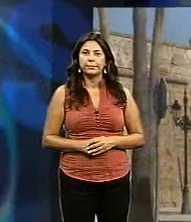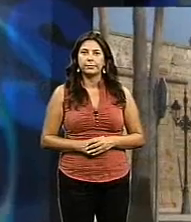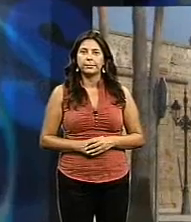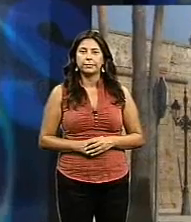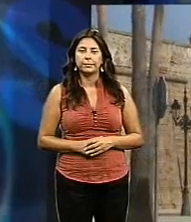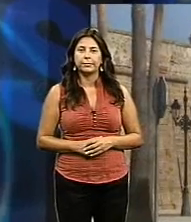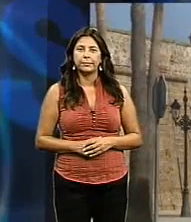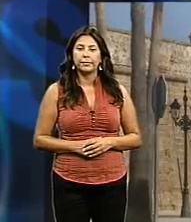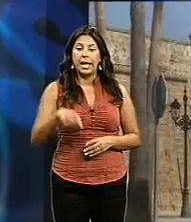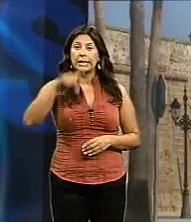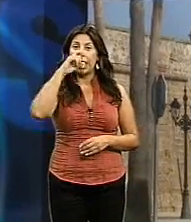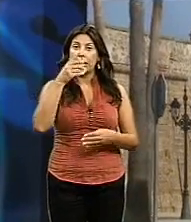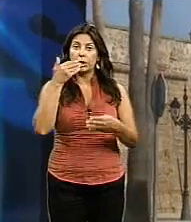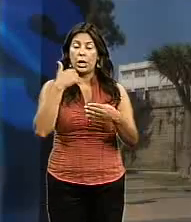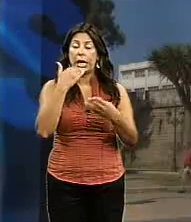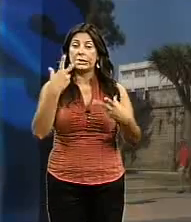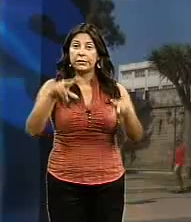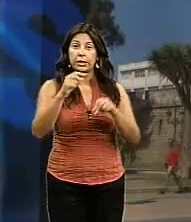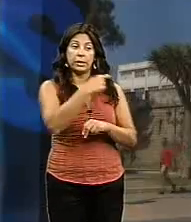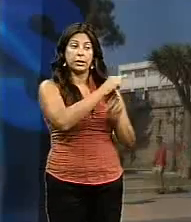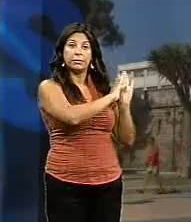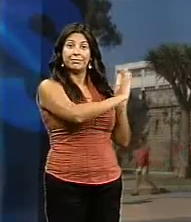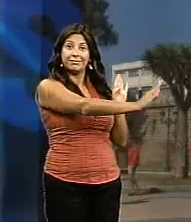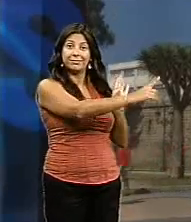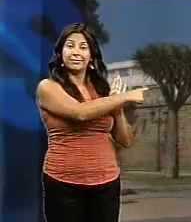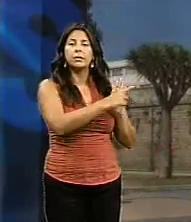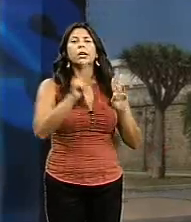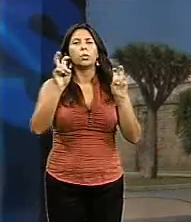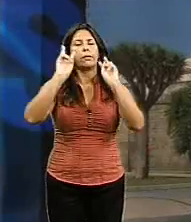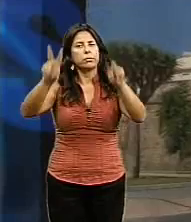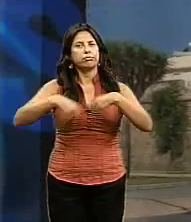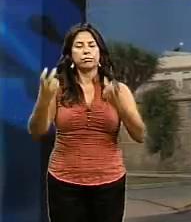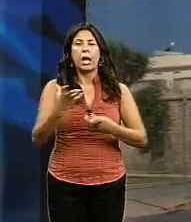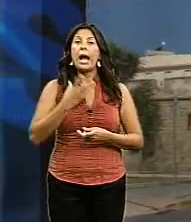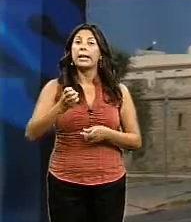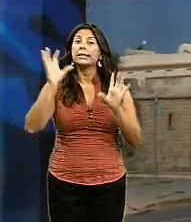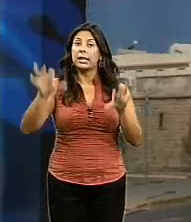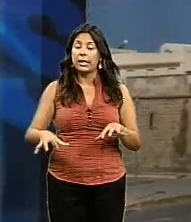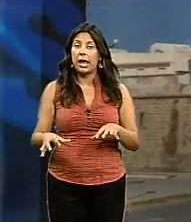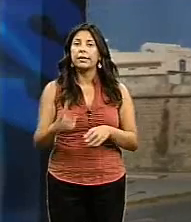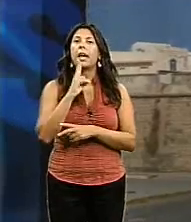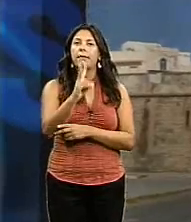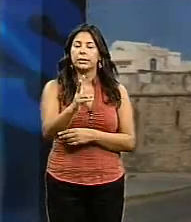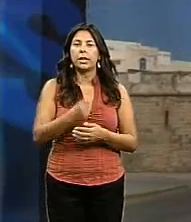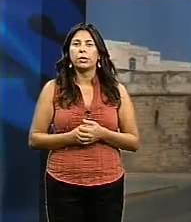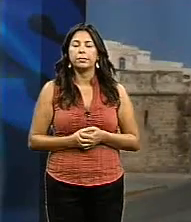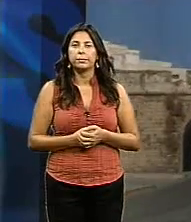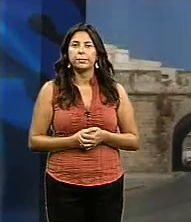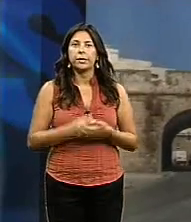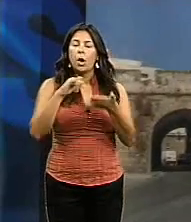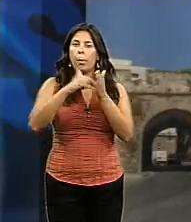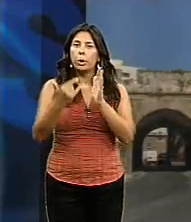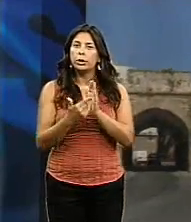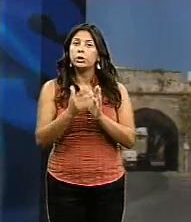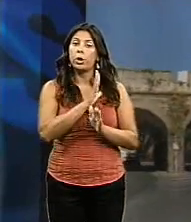A finales de año, San Carlos tendrá una nueva imagen. Así lo ha anunciado la alcaldesa de Cádiz, Teófila Martínez. Por ahora, el proyecto se